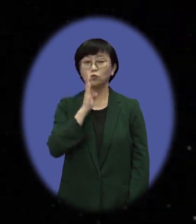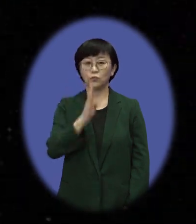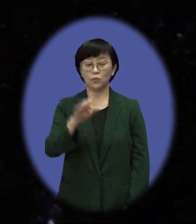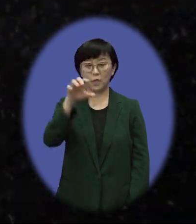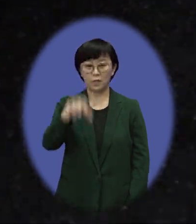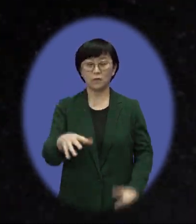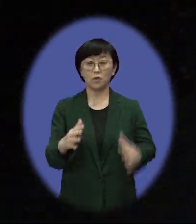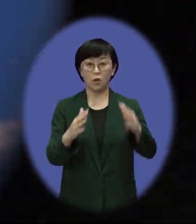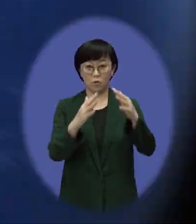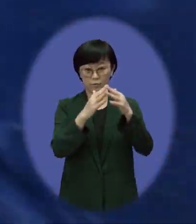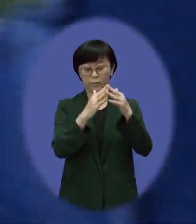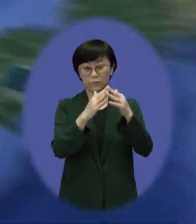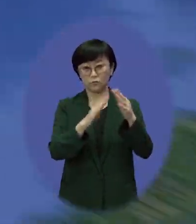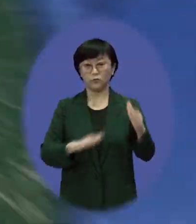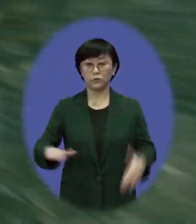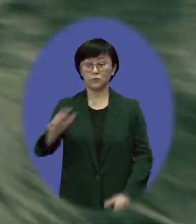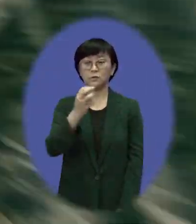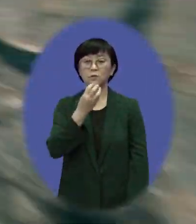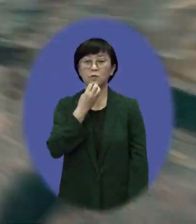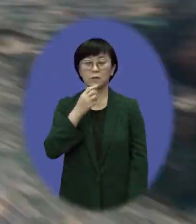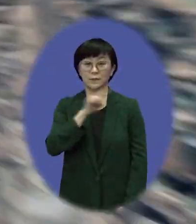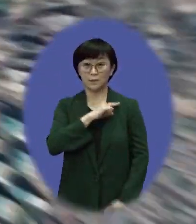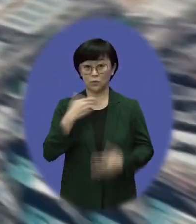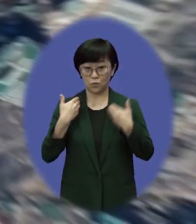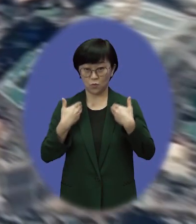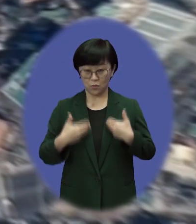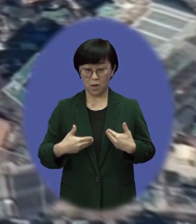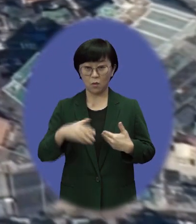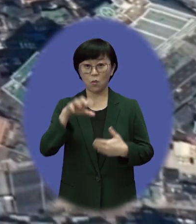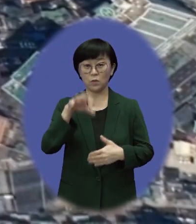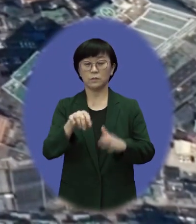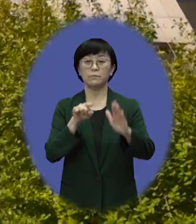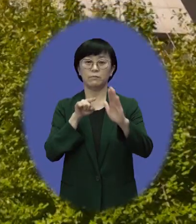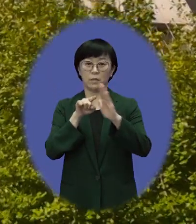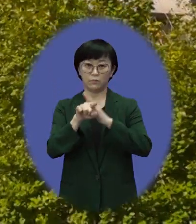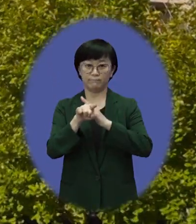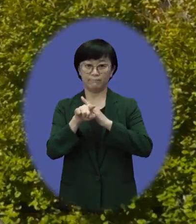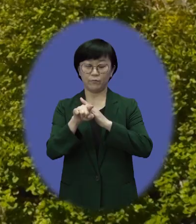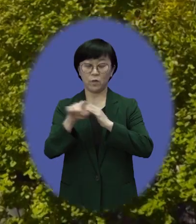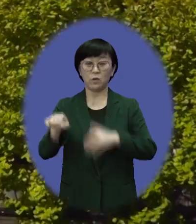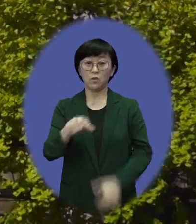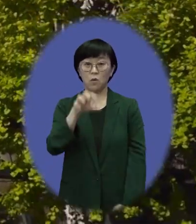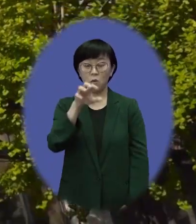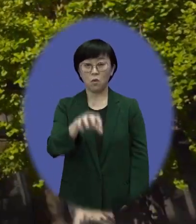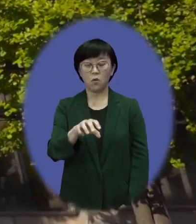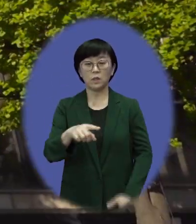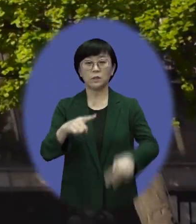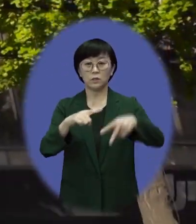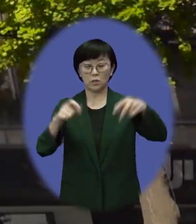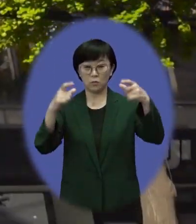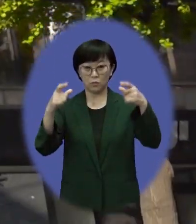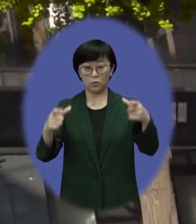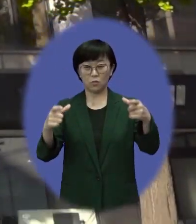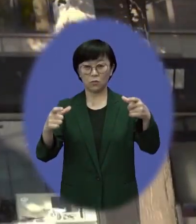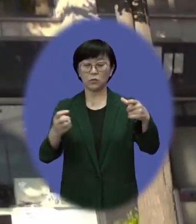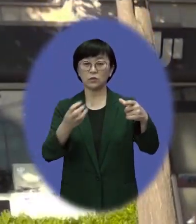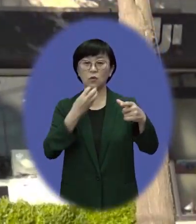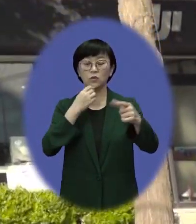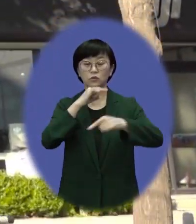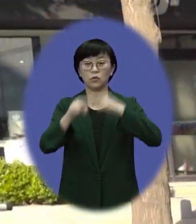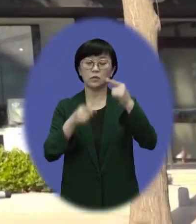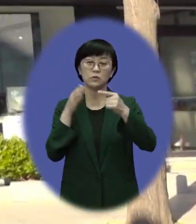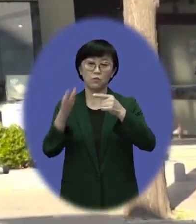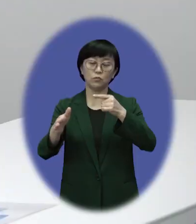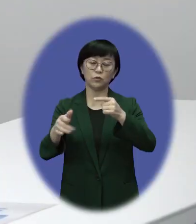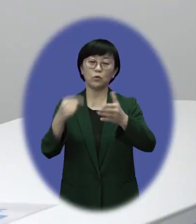충정로에 위치한 한 건물. 우리는 서울에서도 가장 조용한 교실을 방문하려 합니다. 이곳은 서울 서대문구에 위치한